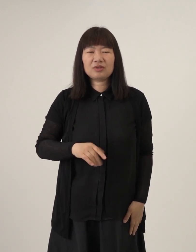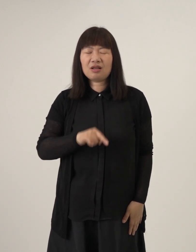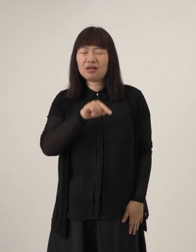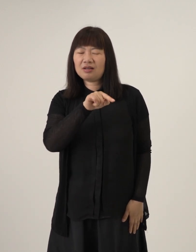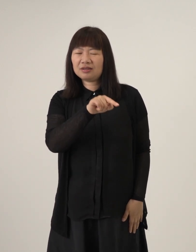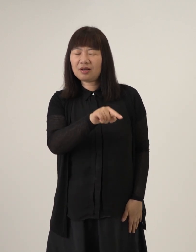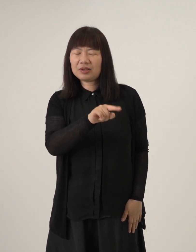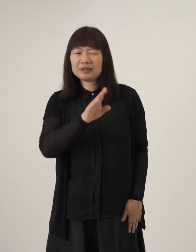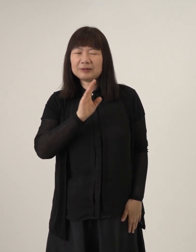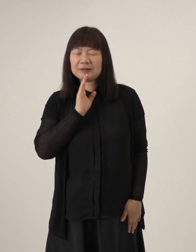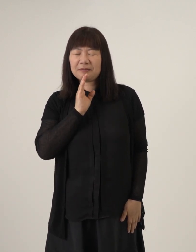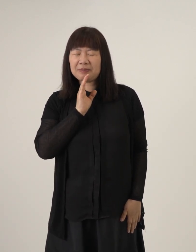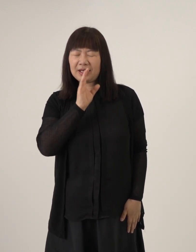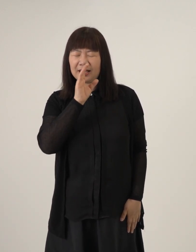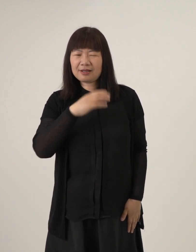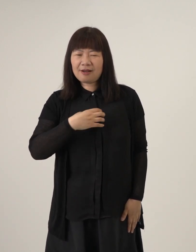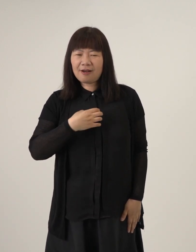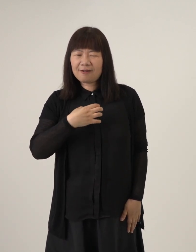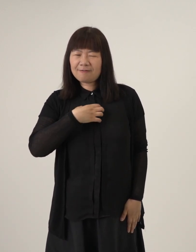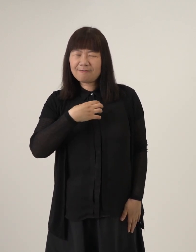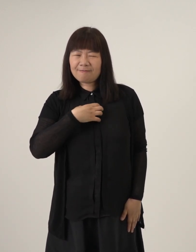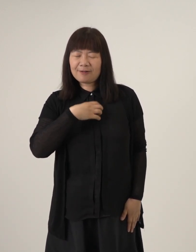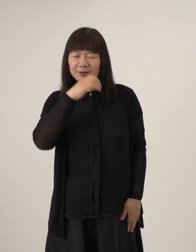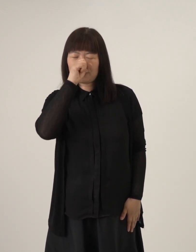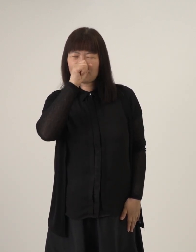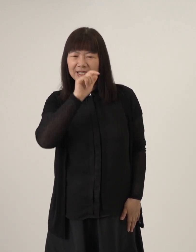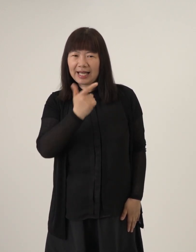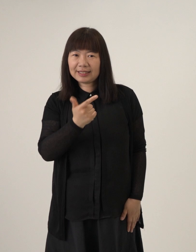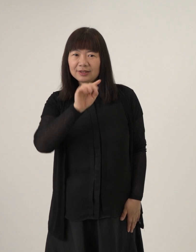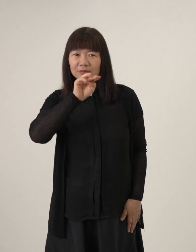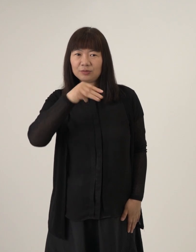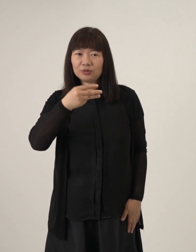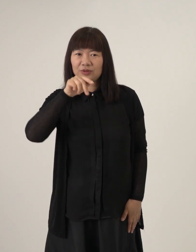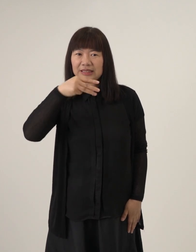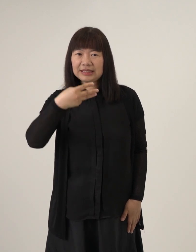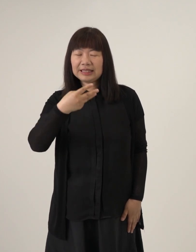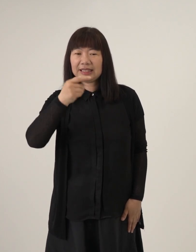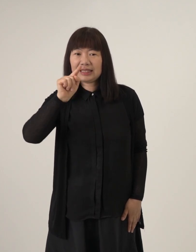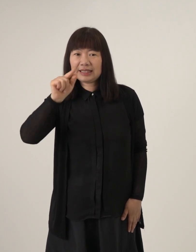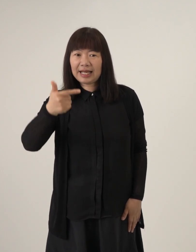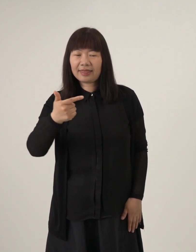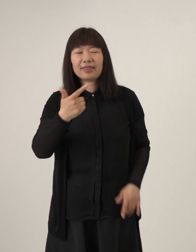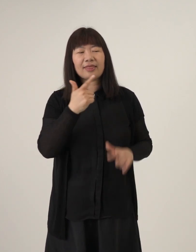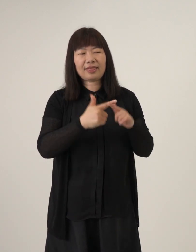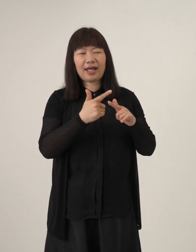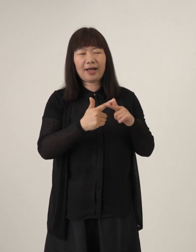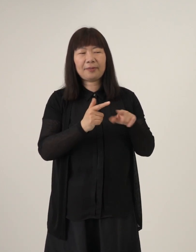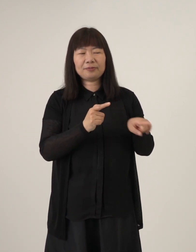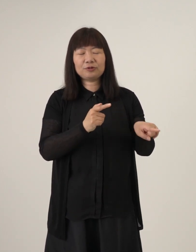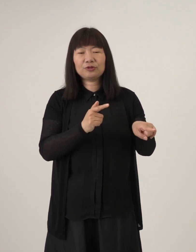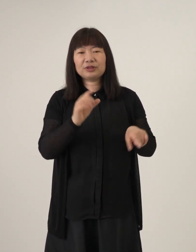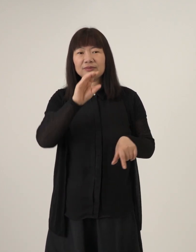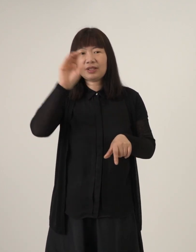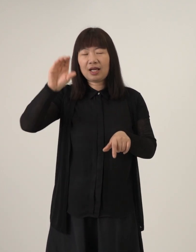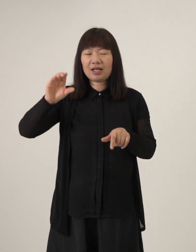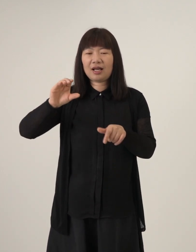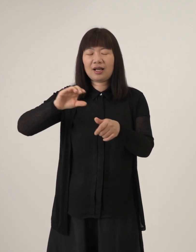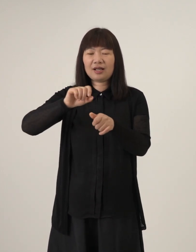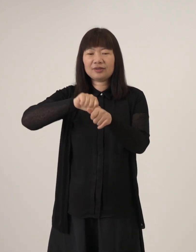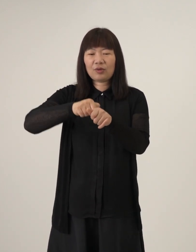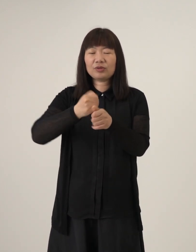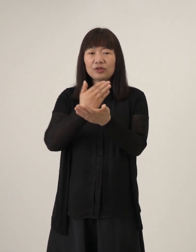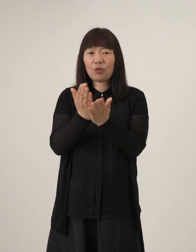나무, 십자가를 가리켜서 불길한 나무. 십자가 처형은 여러 가지 방식이 있는데 이제